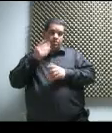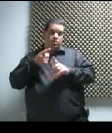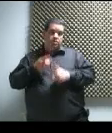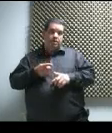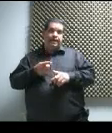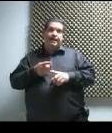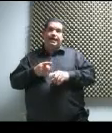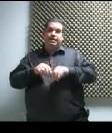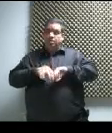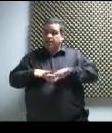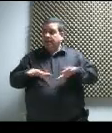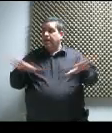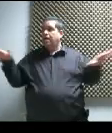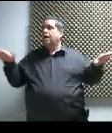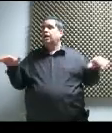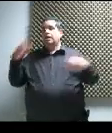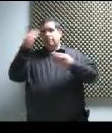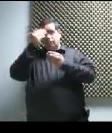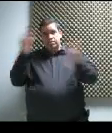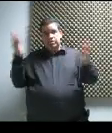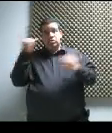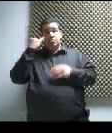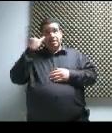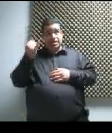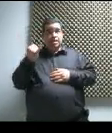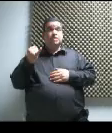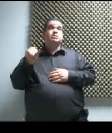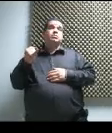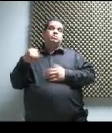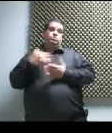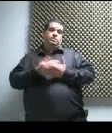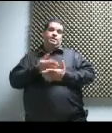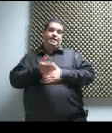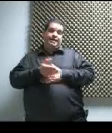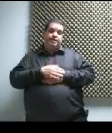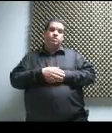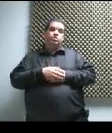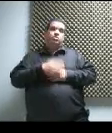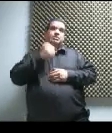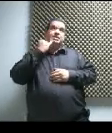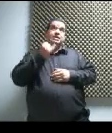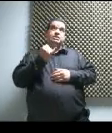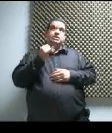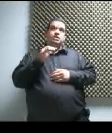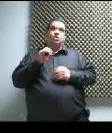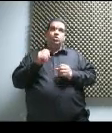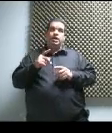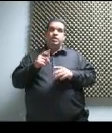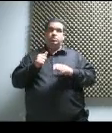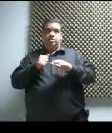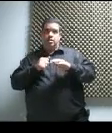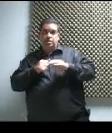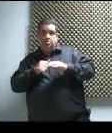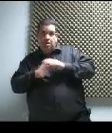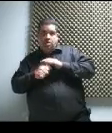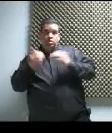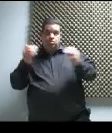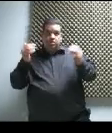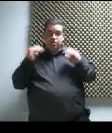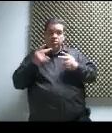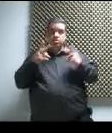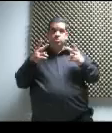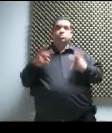pasar la voz y tratar de imaginarse, ¿verdad? Cuando llegue esto, tratar de imaginarse, tú te metes debajo de tu escritorio, de tu